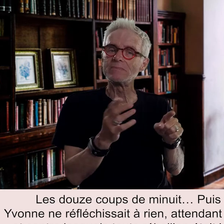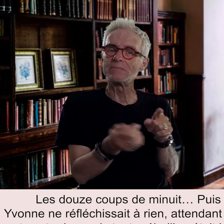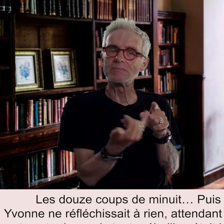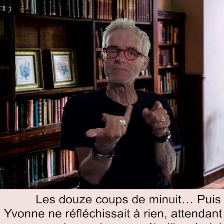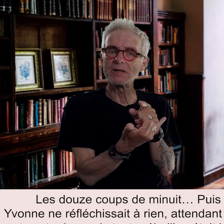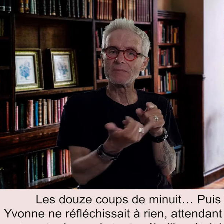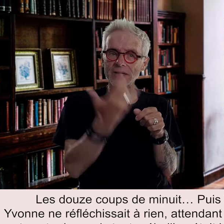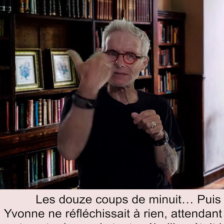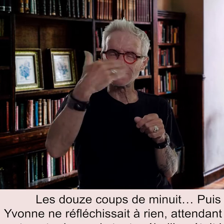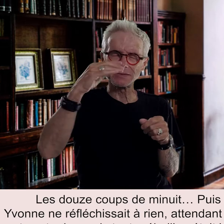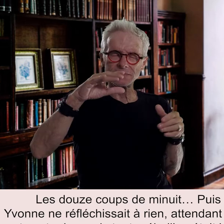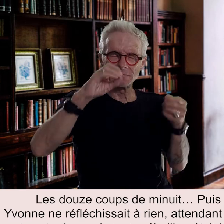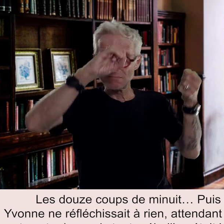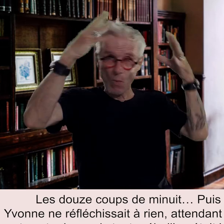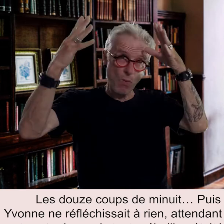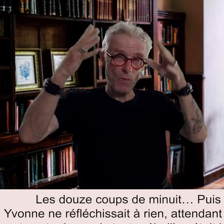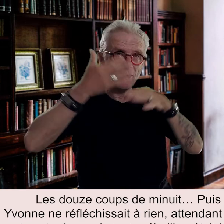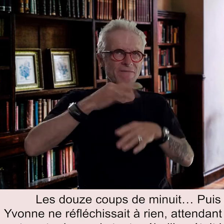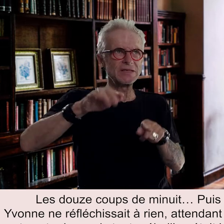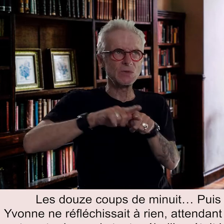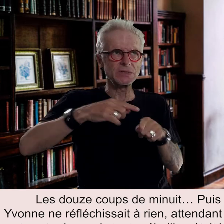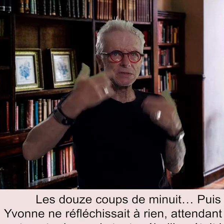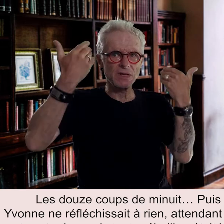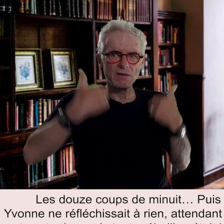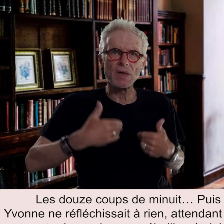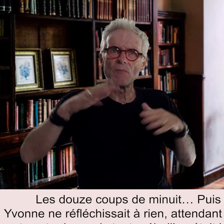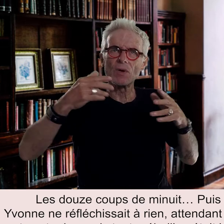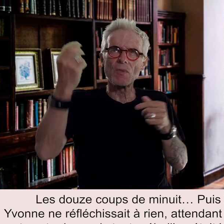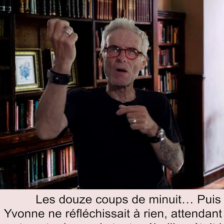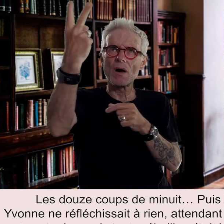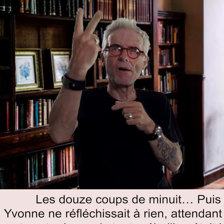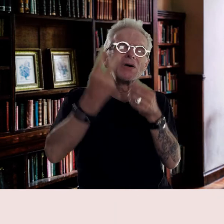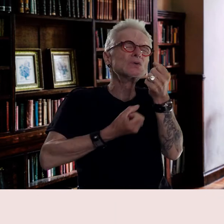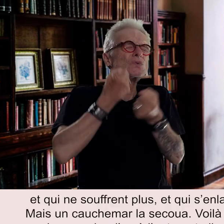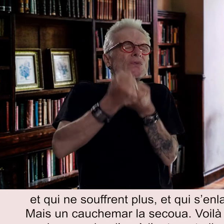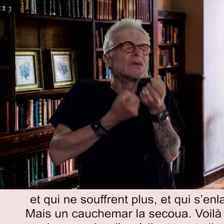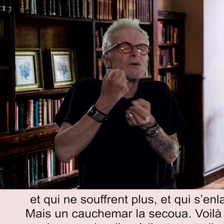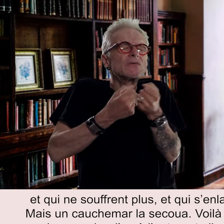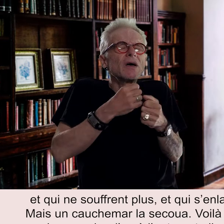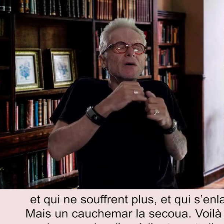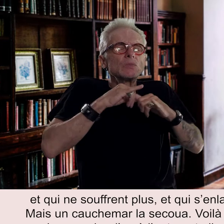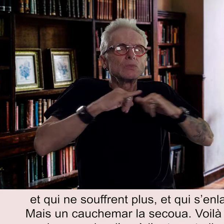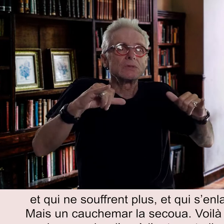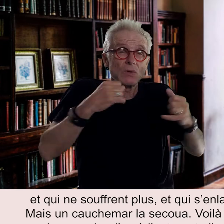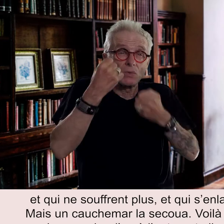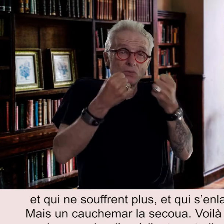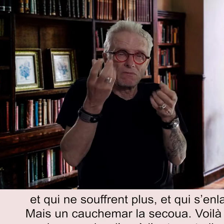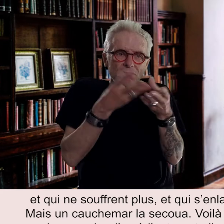Elle se représentait son fils et elle-même comme on se représente ces êtres qui ont beaucoup souffert et qui ne souffrent plus